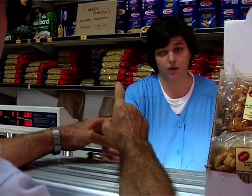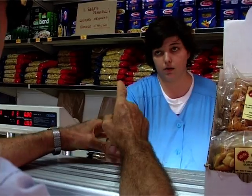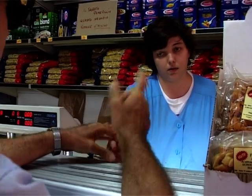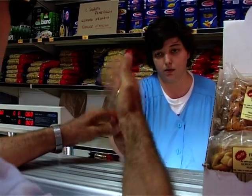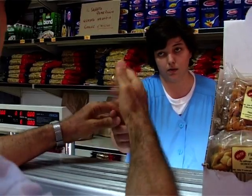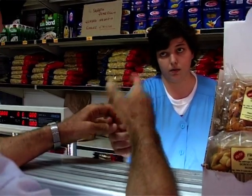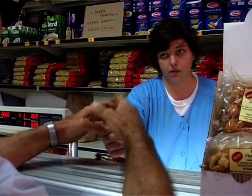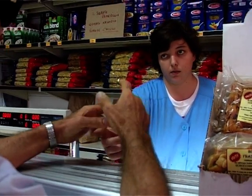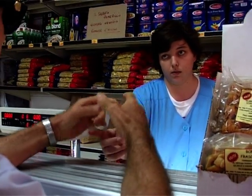con chiunque.